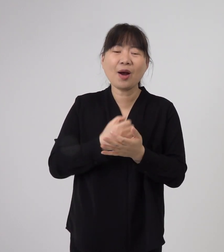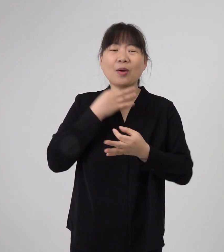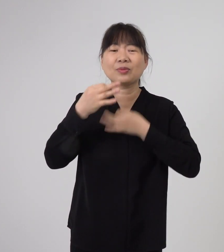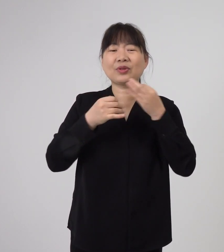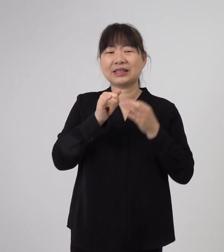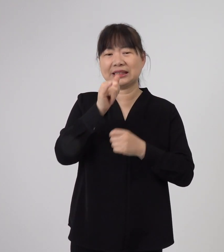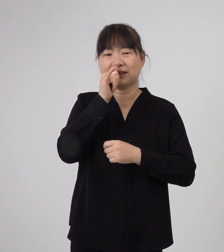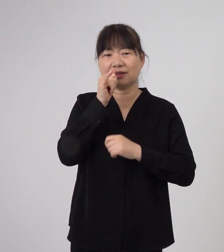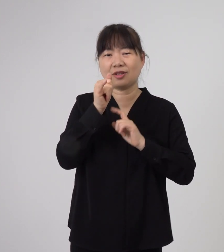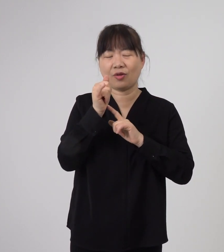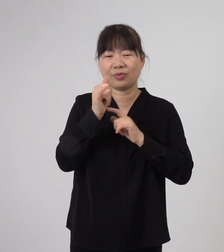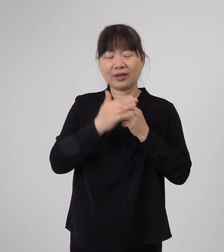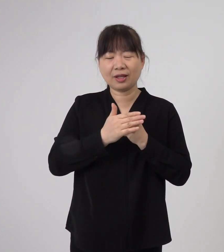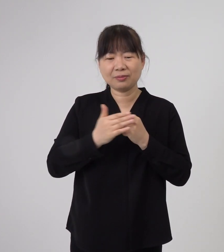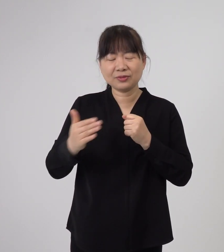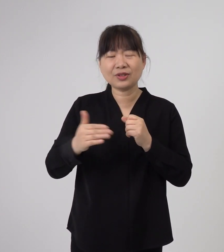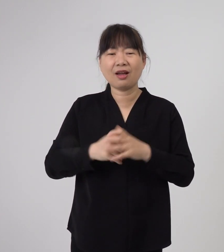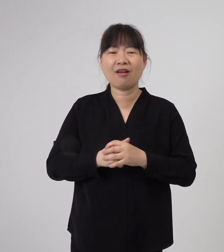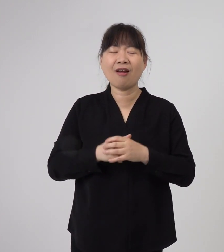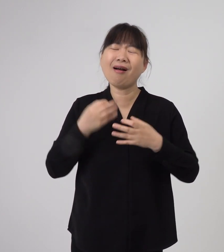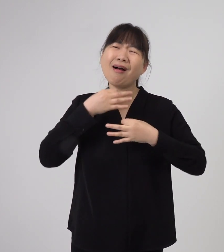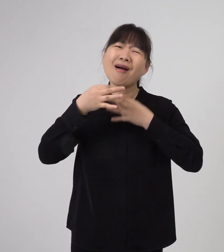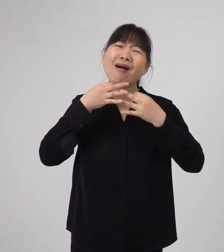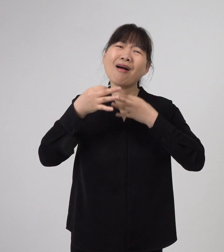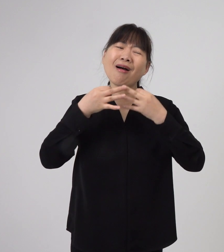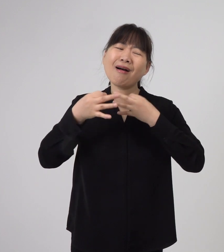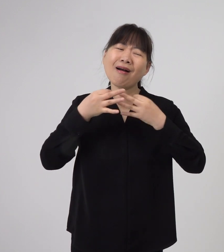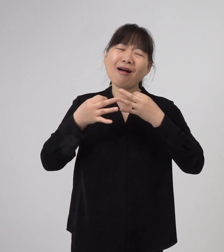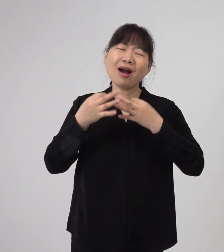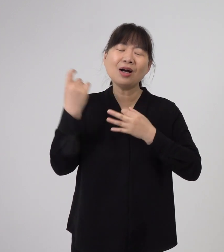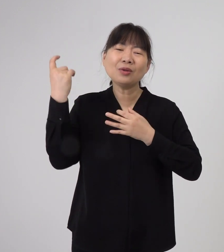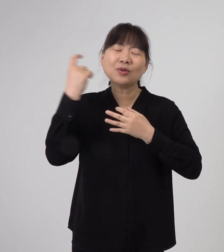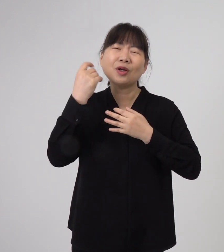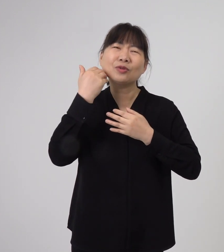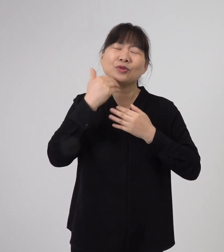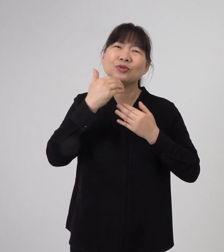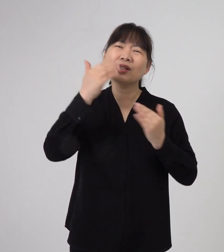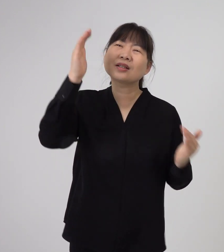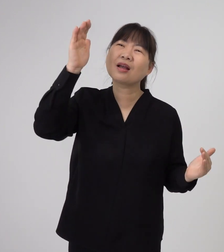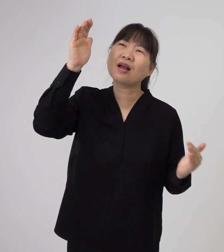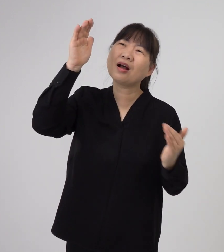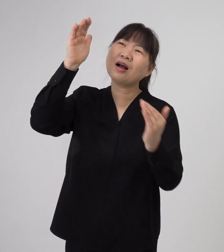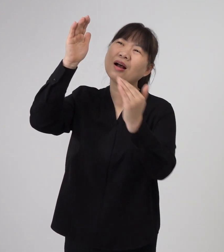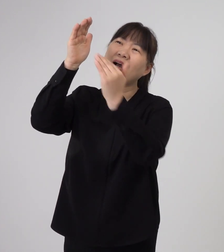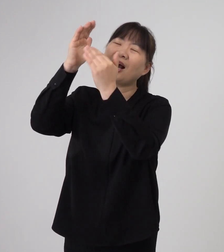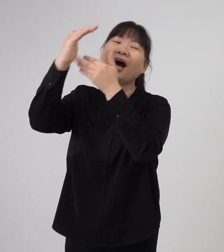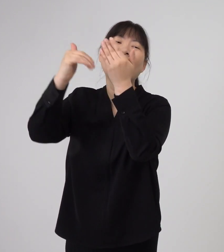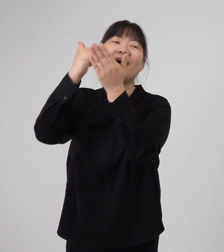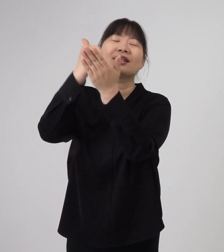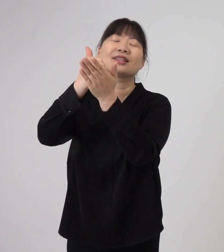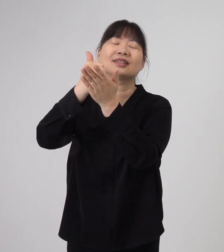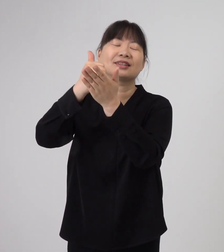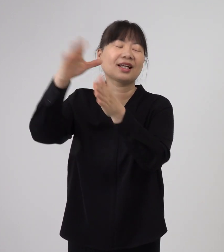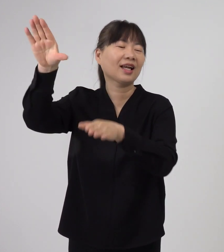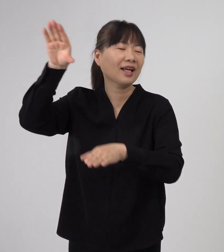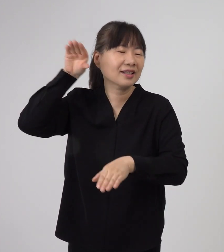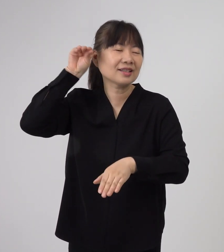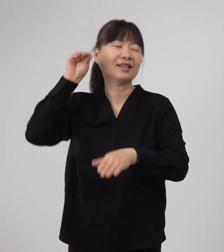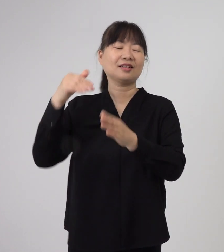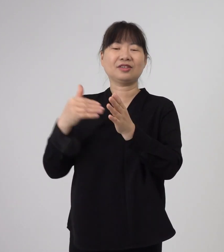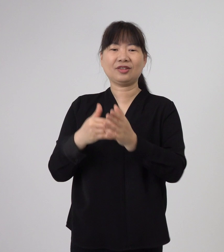부르짖으니 그 고된 노동으로 말미암아 부르짖는 소리가 누구에게 상달되죠? 하나님께 들려져요.